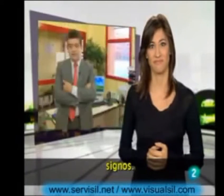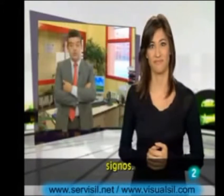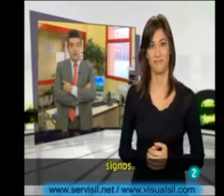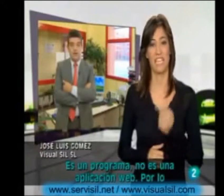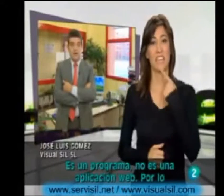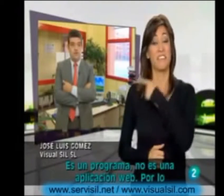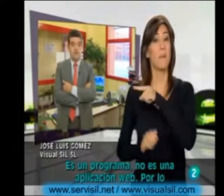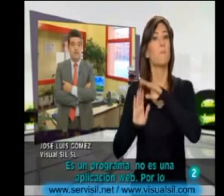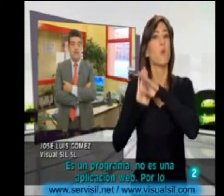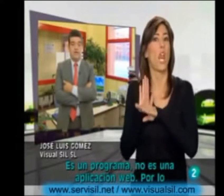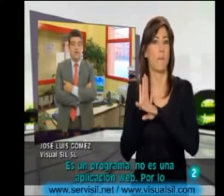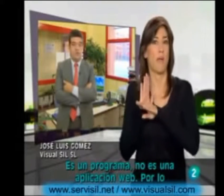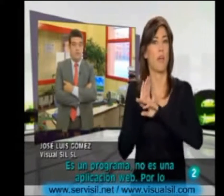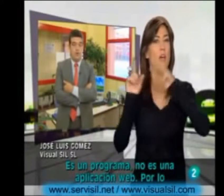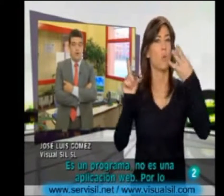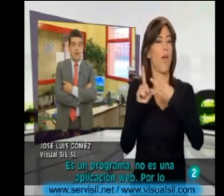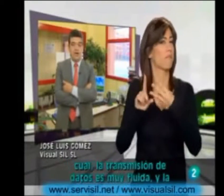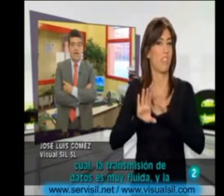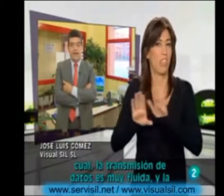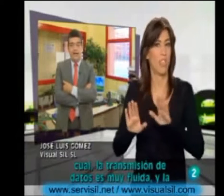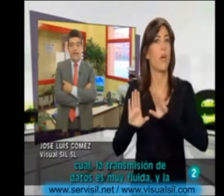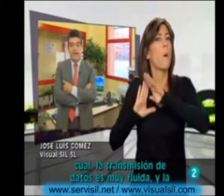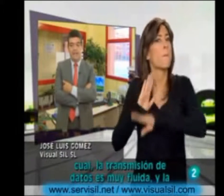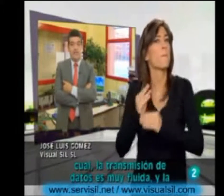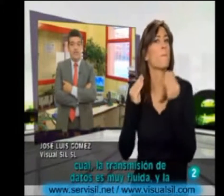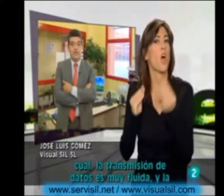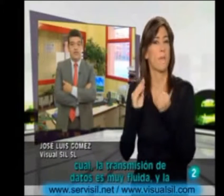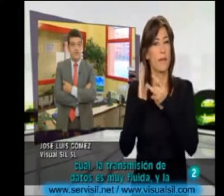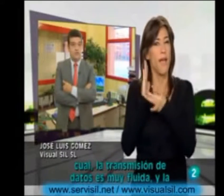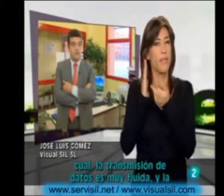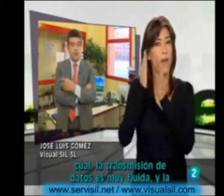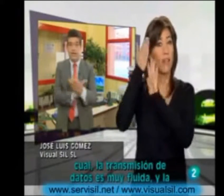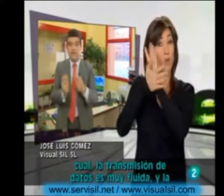Es un programa, no es una aplicación web, por lo cual la transmisión de datos es muy fluida